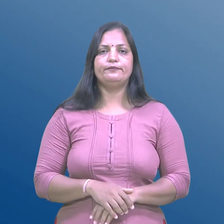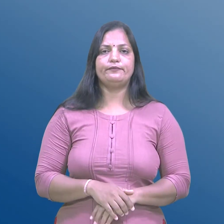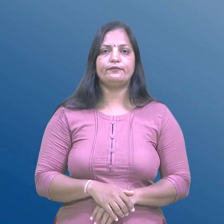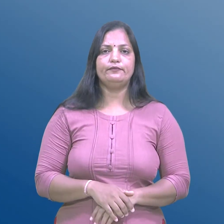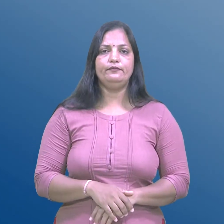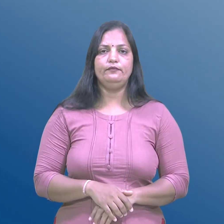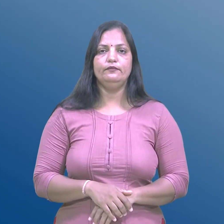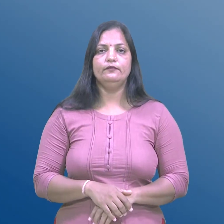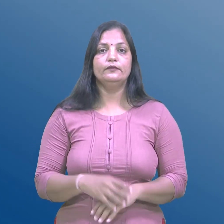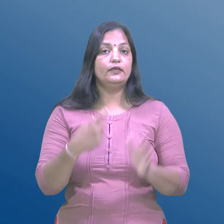આર